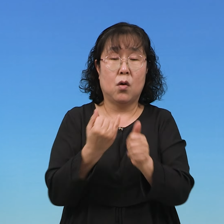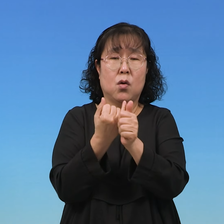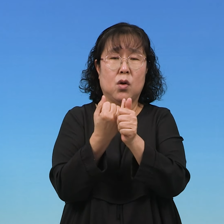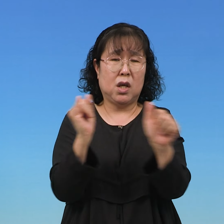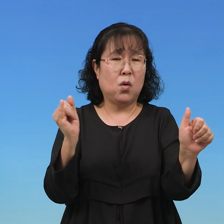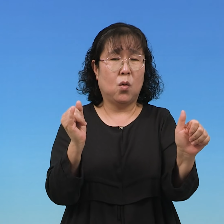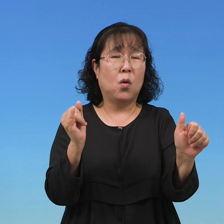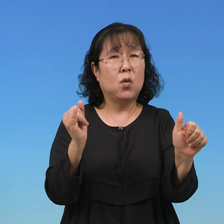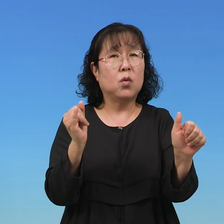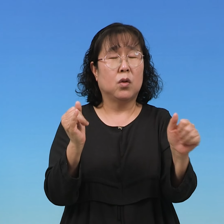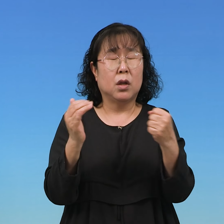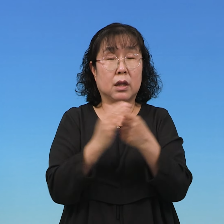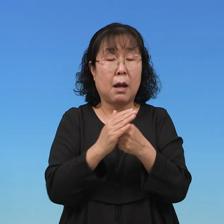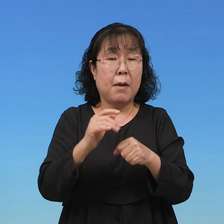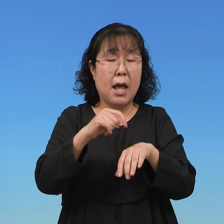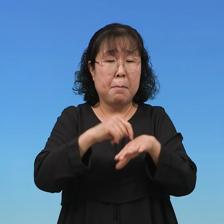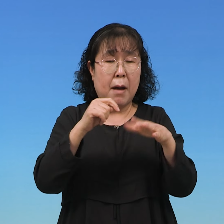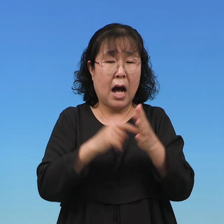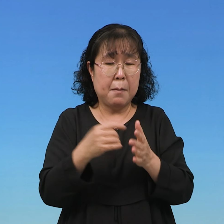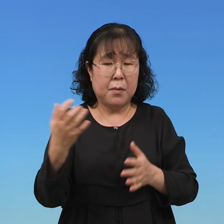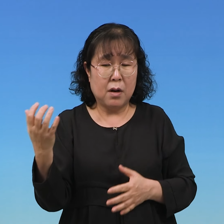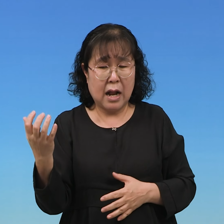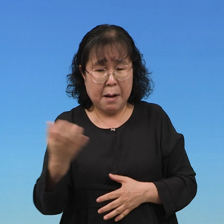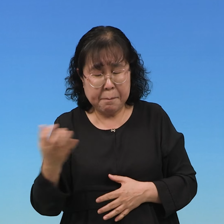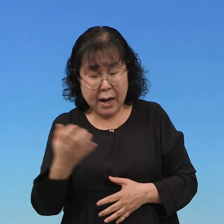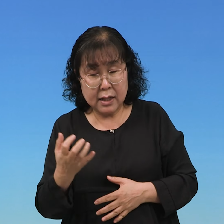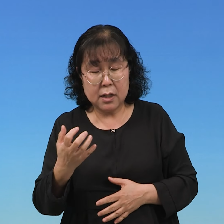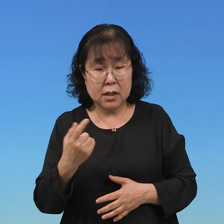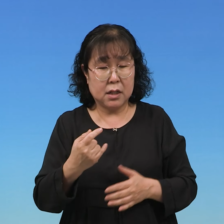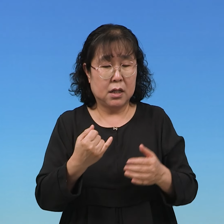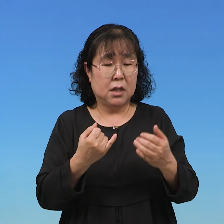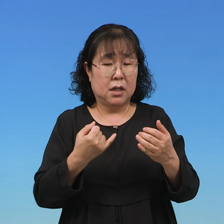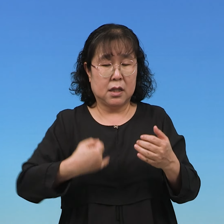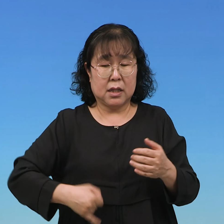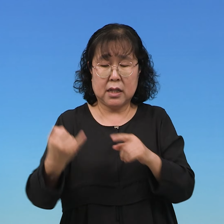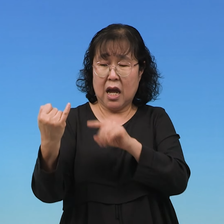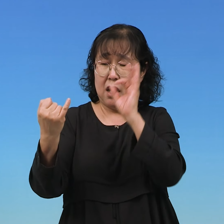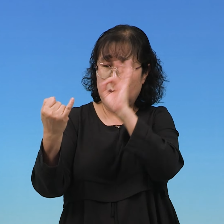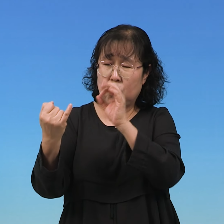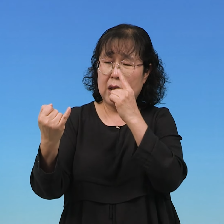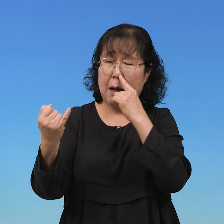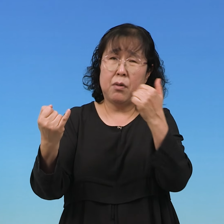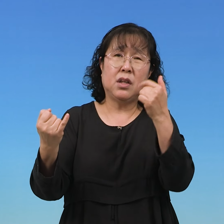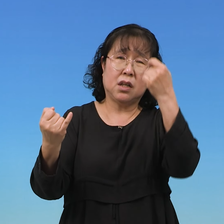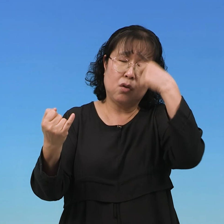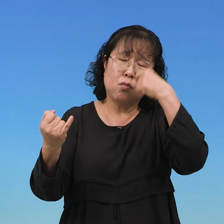이혼을 앞두고 가슴 아파하는 그 딸을 보는 아버지의 눈물.